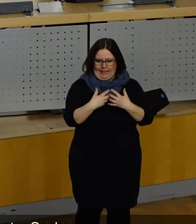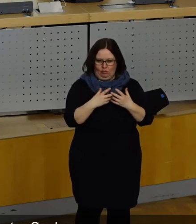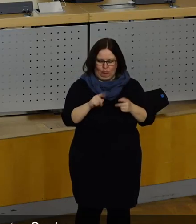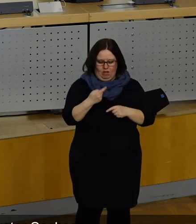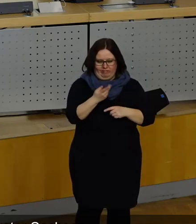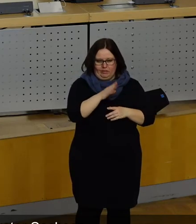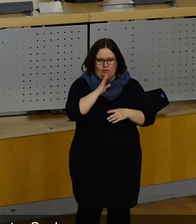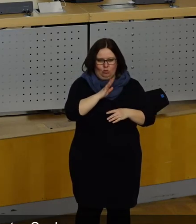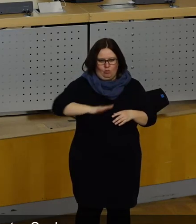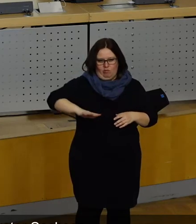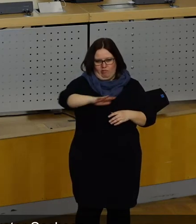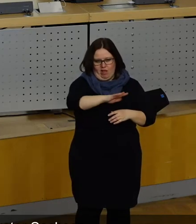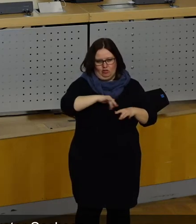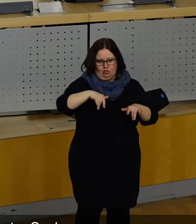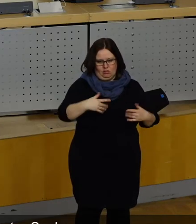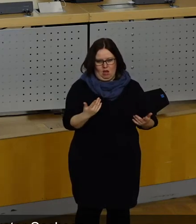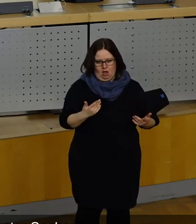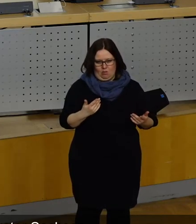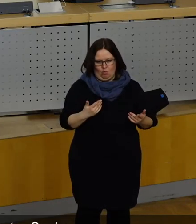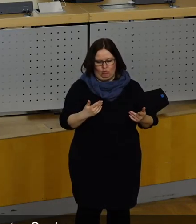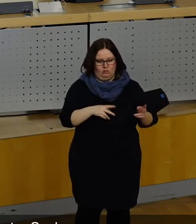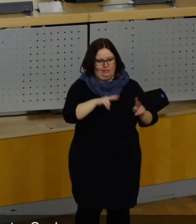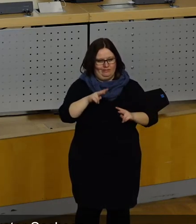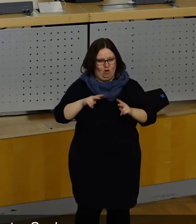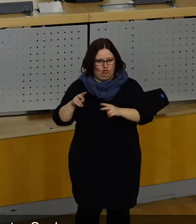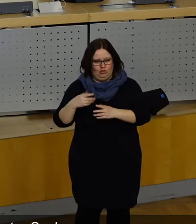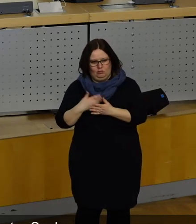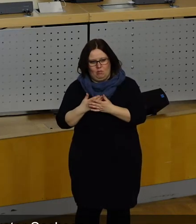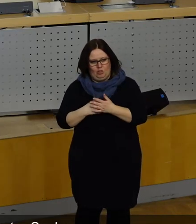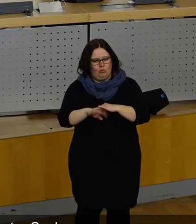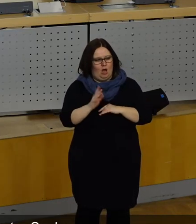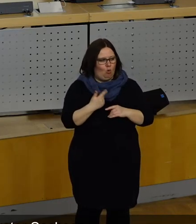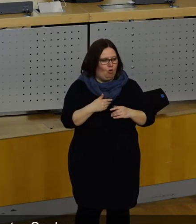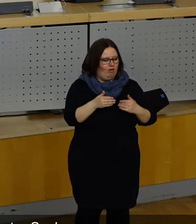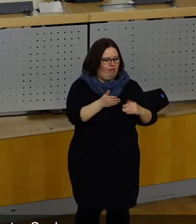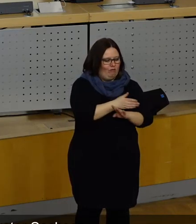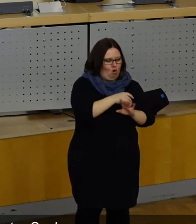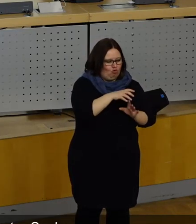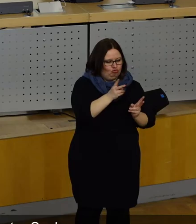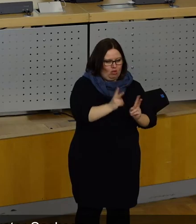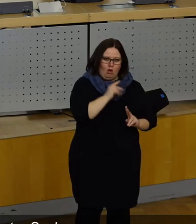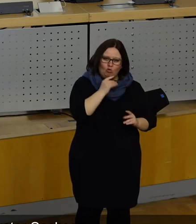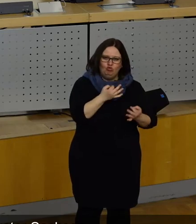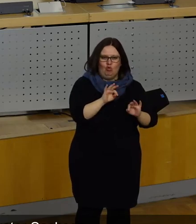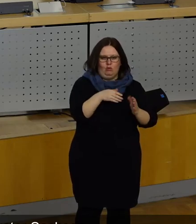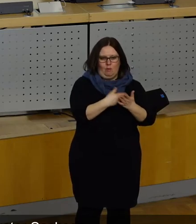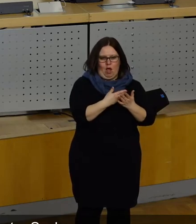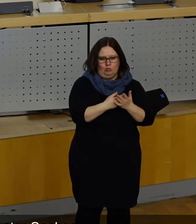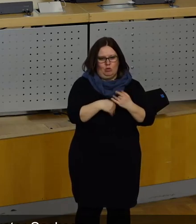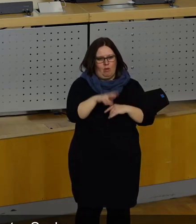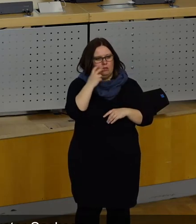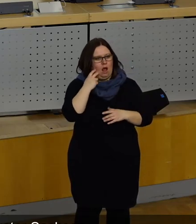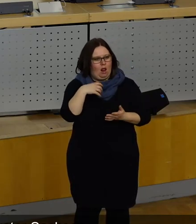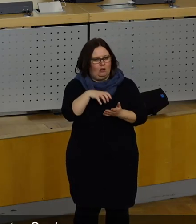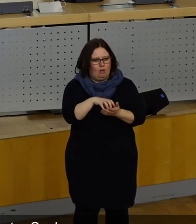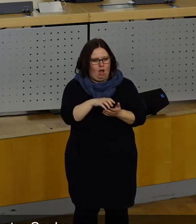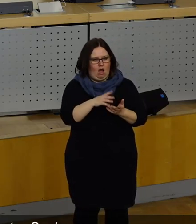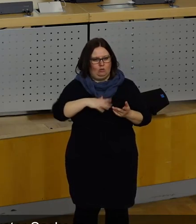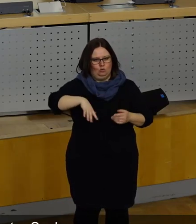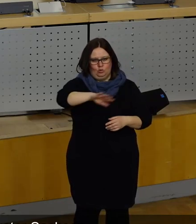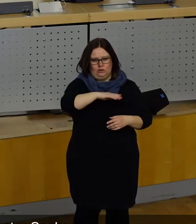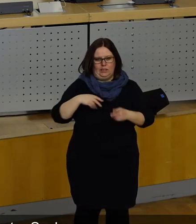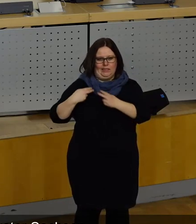Und es sind verschieden, neben großen Lücken, zum Beispiel in den Seevorstädten, natürlich auch gelungene Beispiele entstanden in der Innenstadt, wie der Altmarkt. Über den historischen